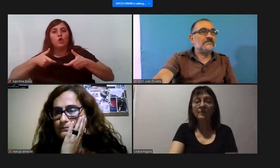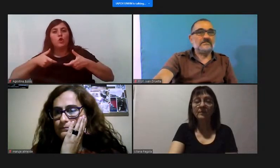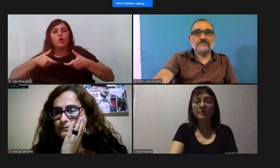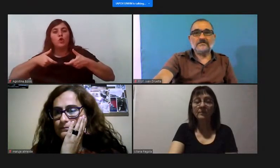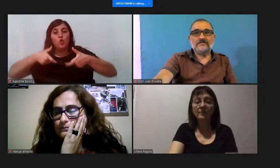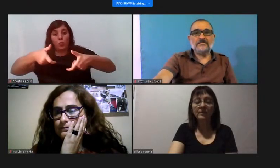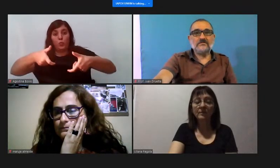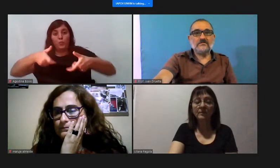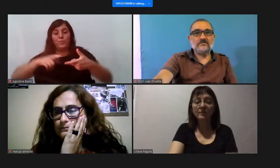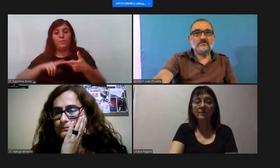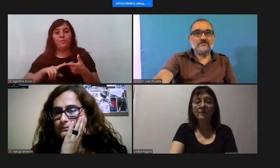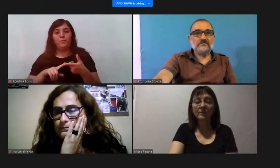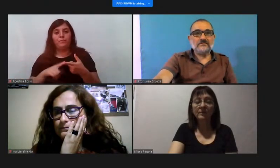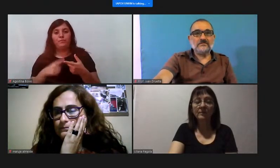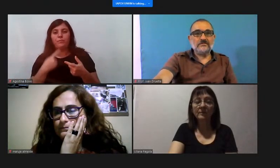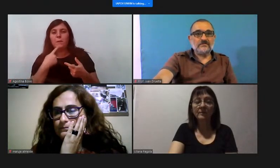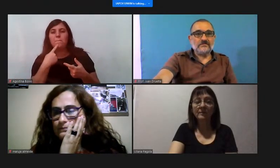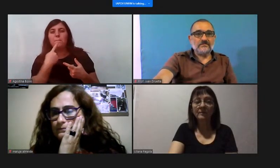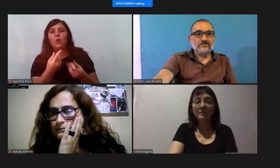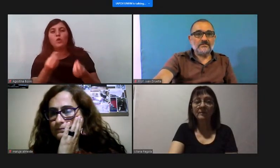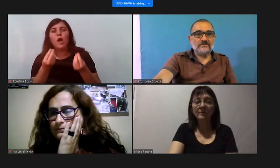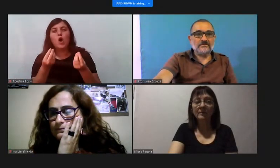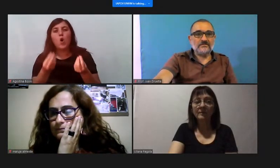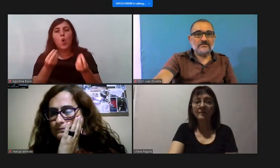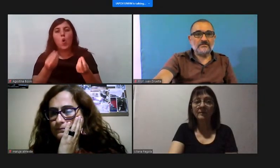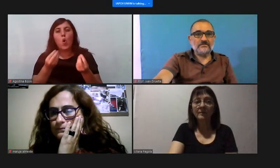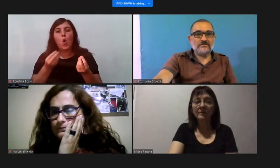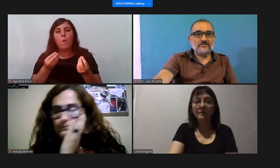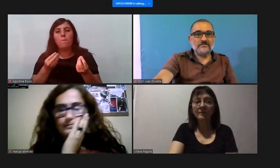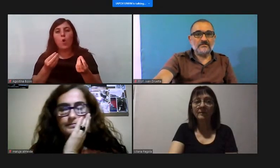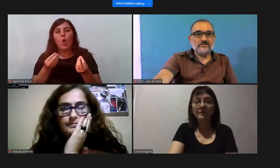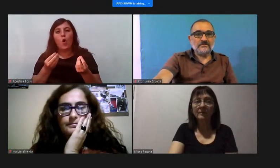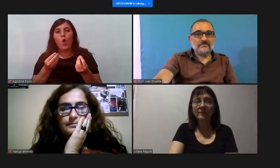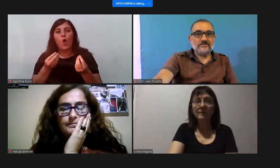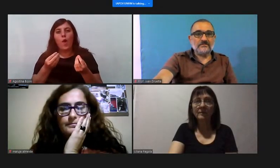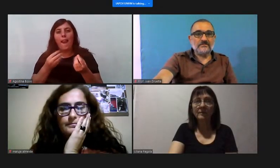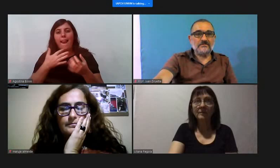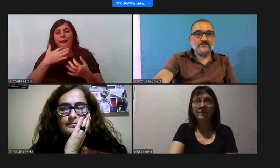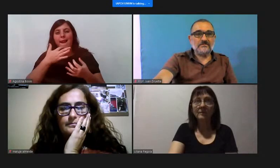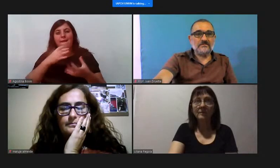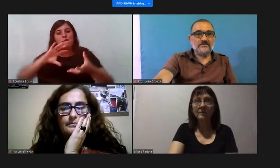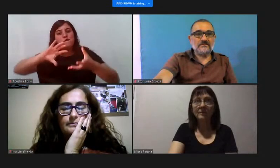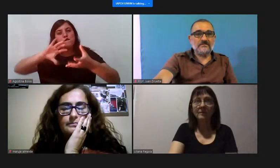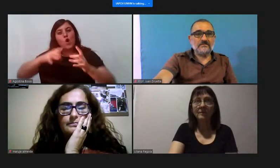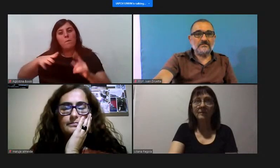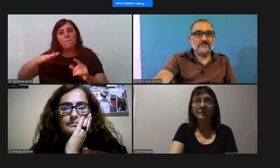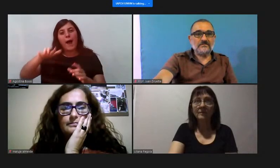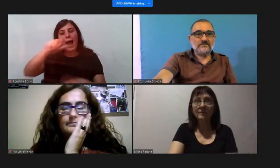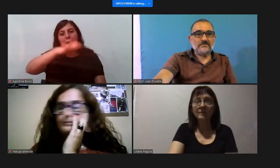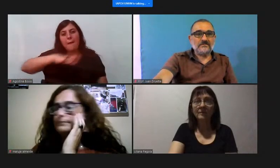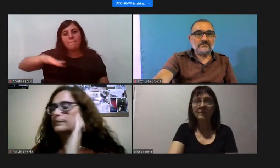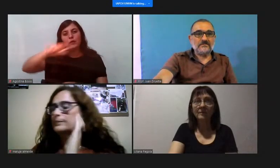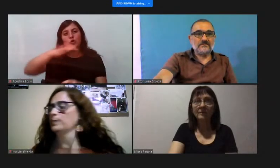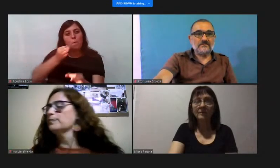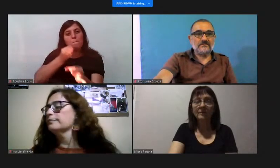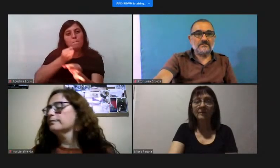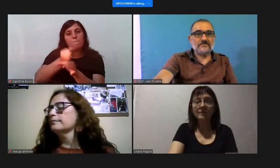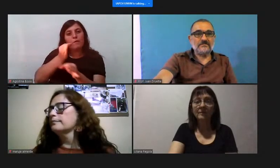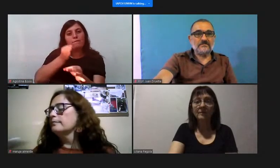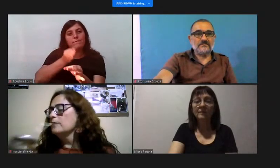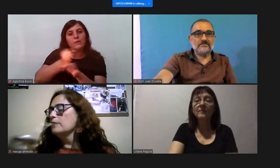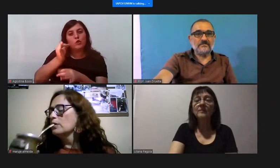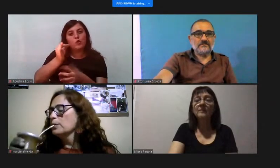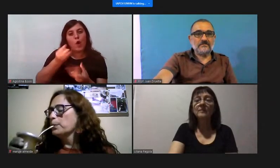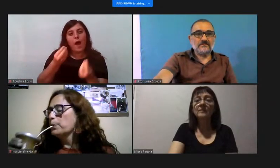dice cómo tendrían que ser los espacios de aprendizaje del español. Como docente en profesorados podemos advertir